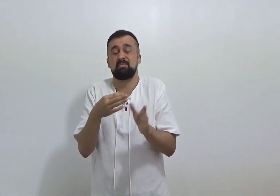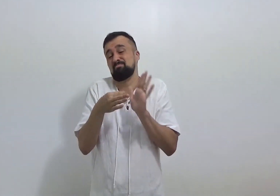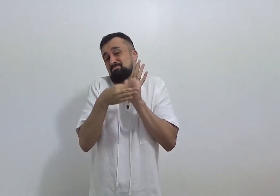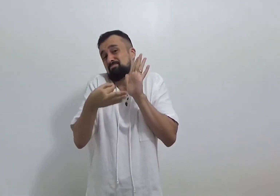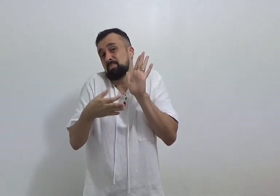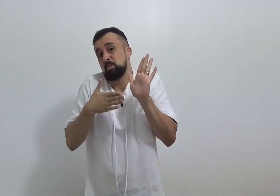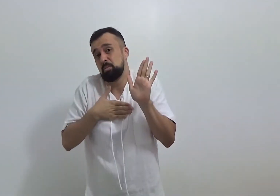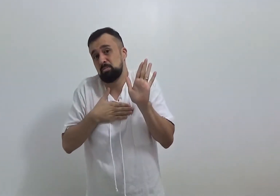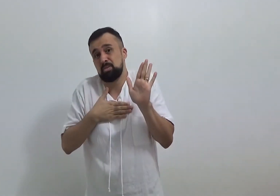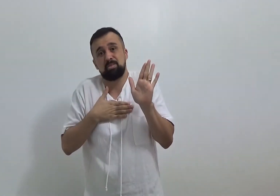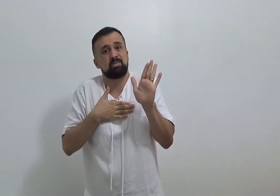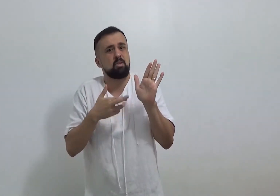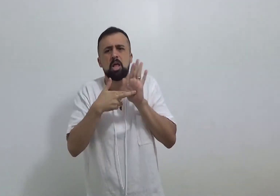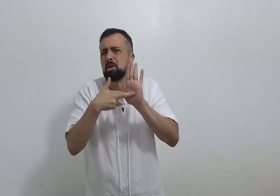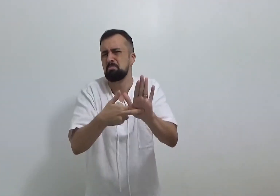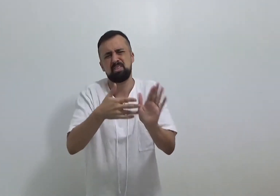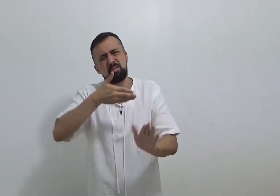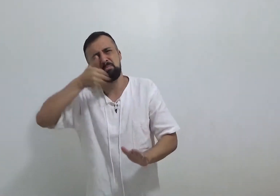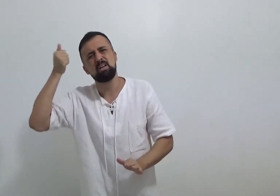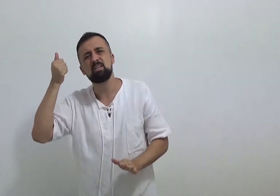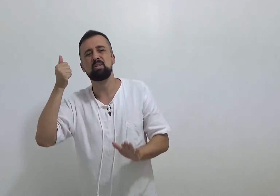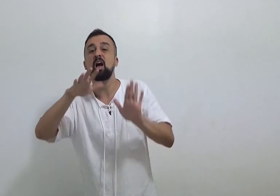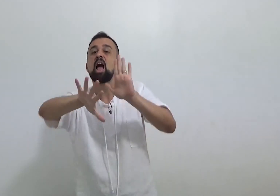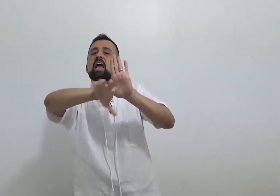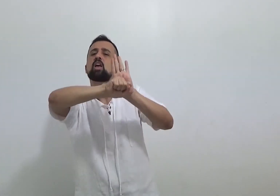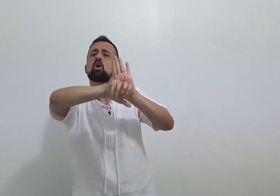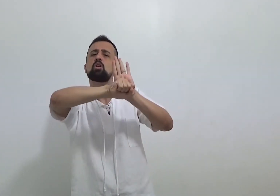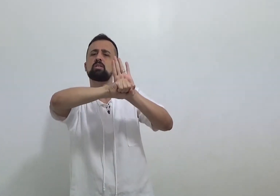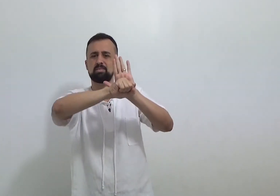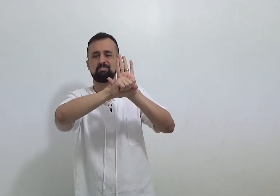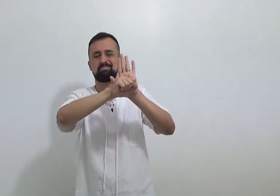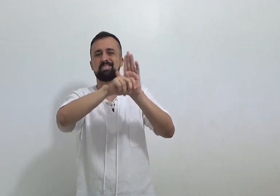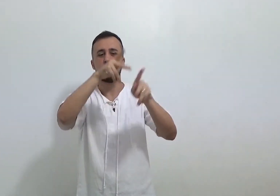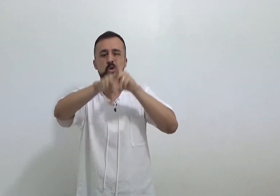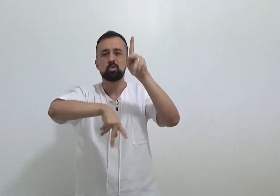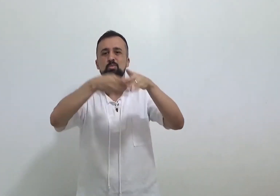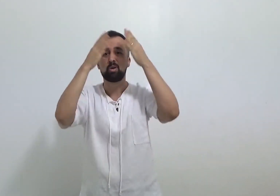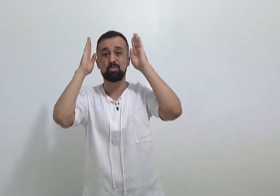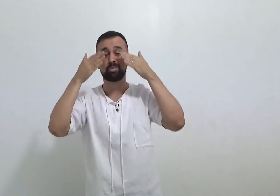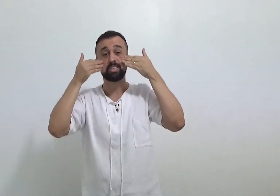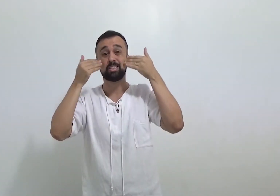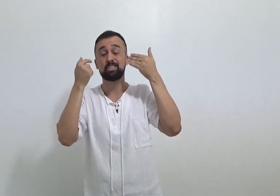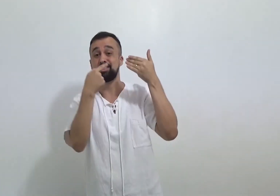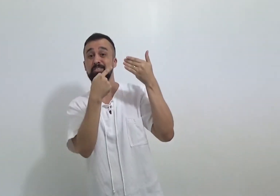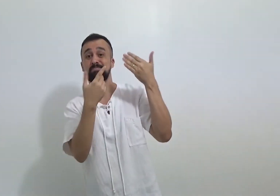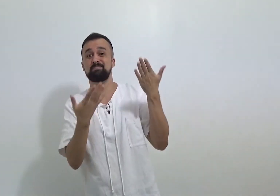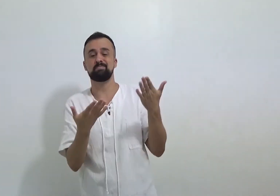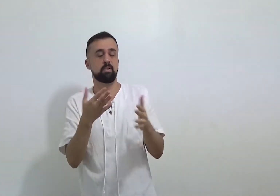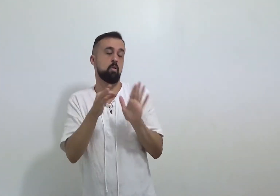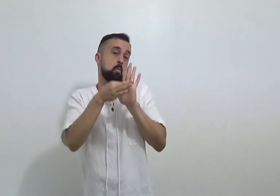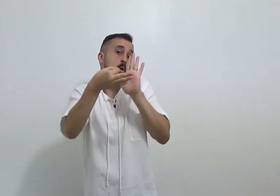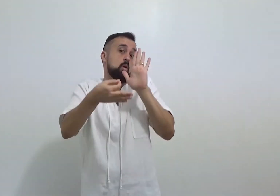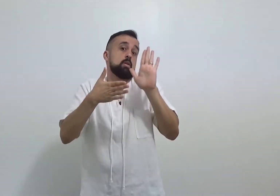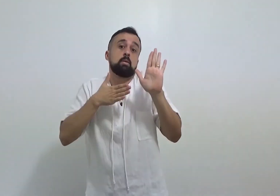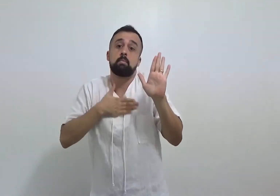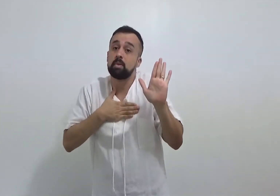Pois, para mim, na minha opinião, representa melhor iconicamente os povos indígenas.